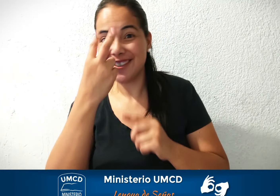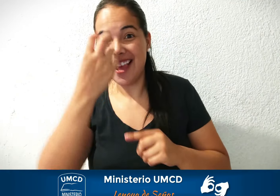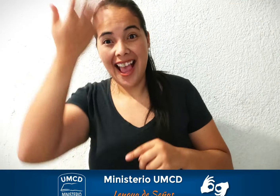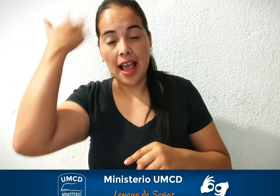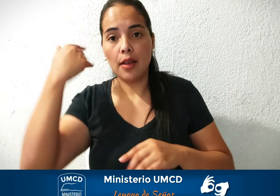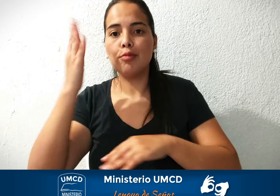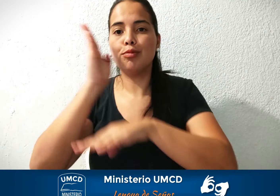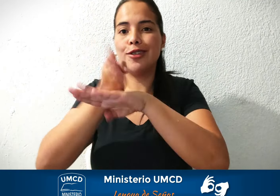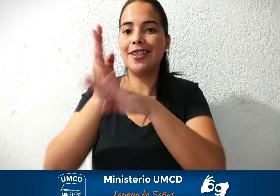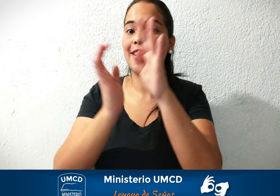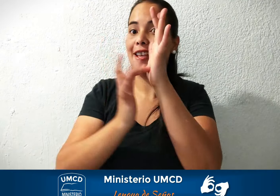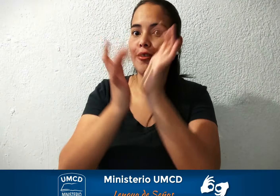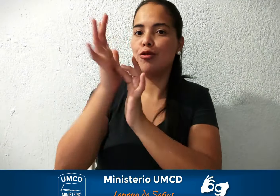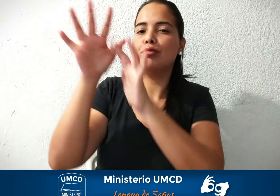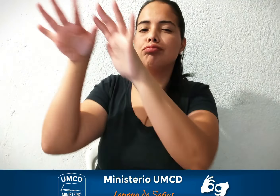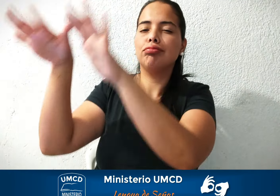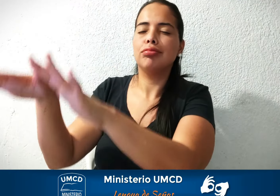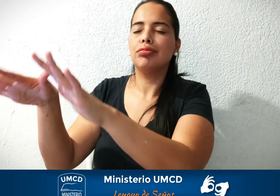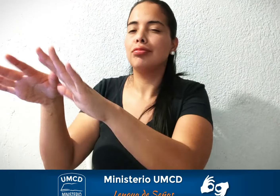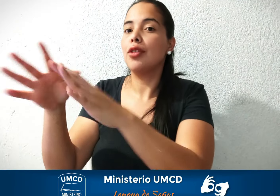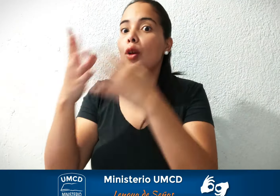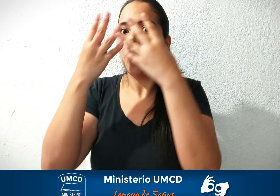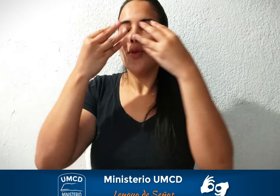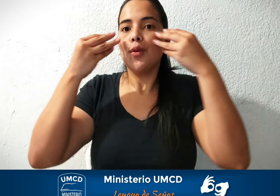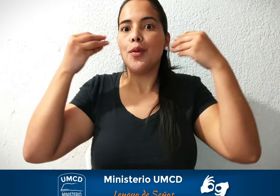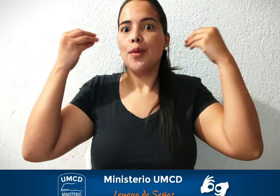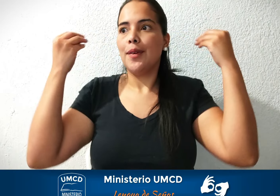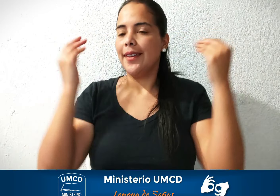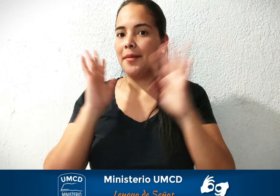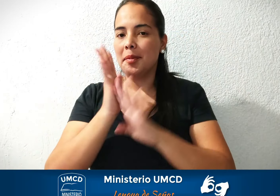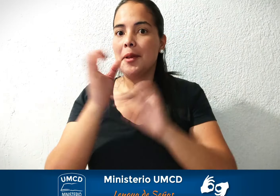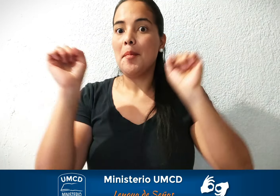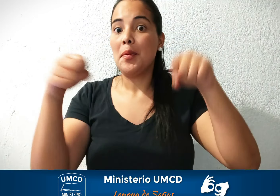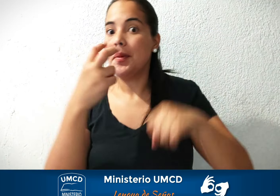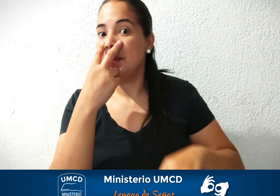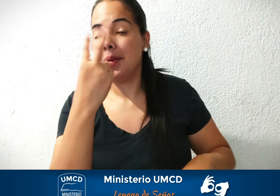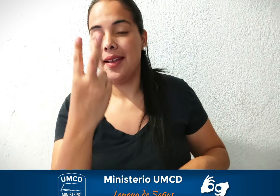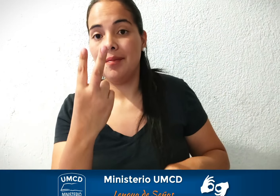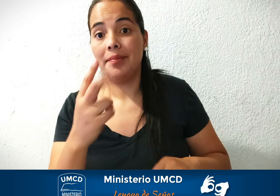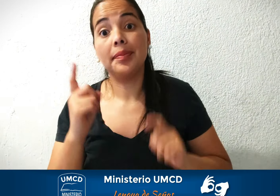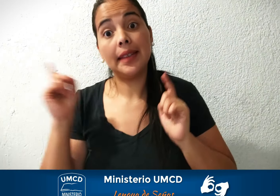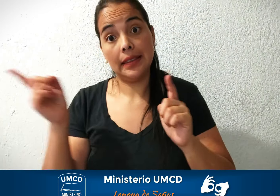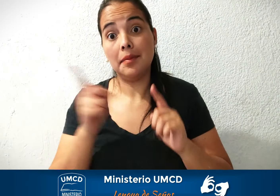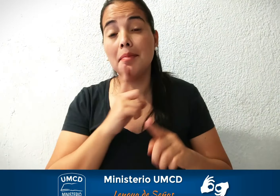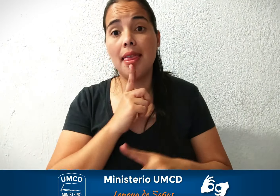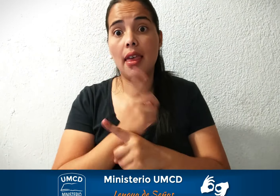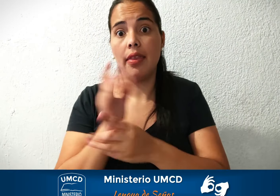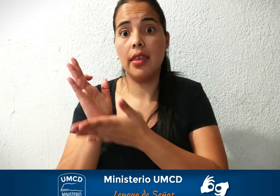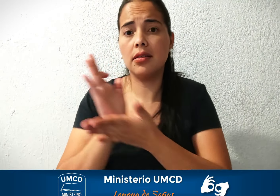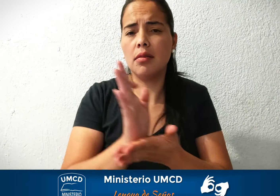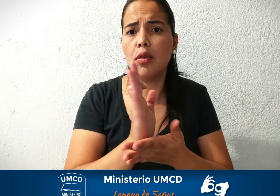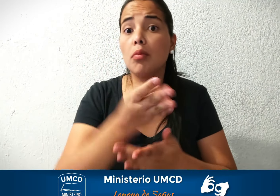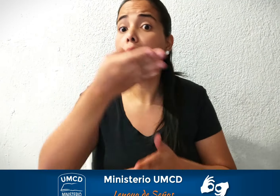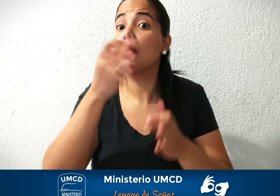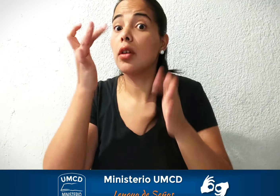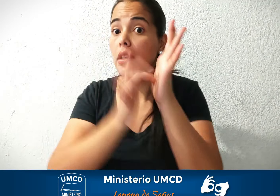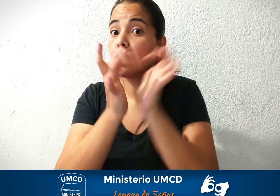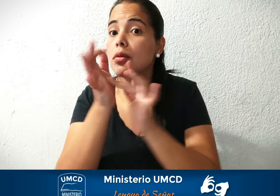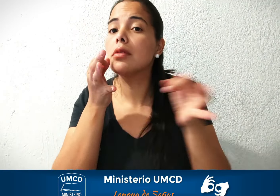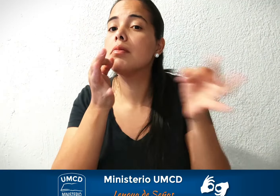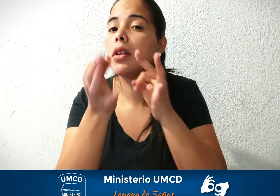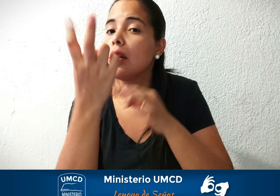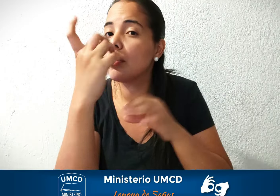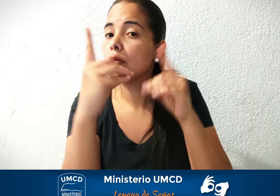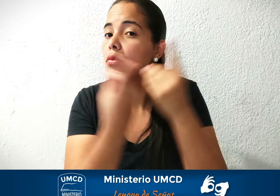este hombre ciego de nacimiento. Y eso fue un testimonio muy grande y